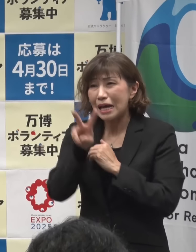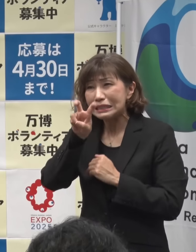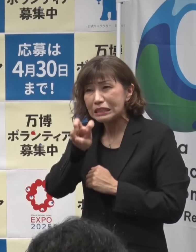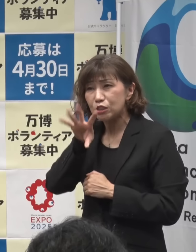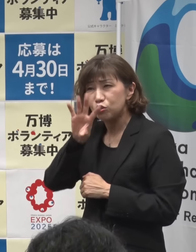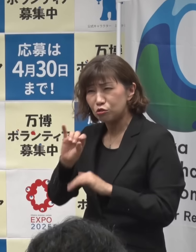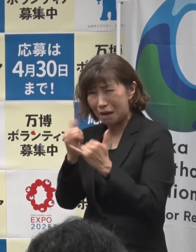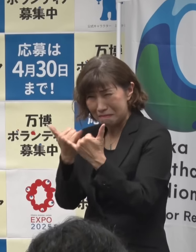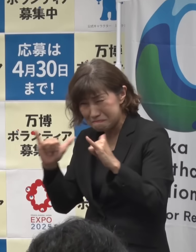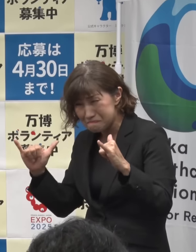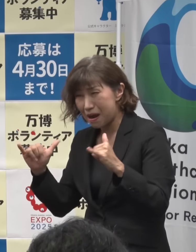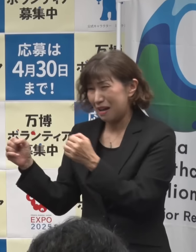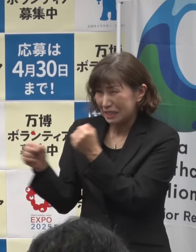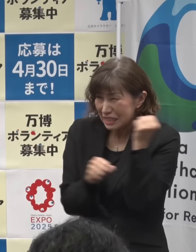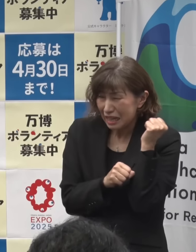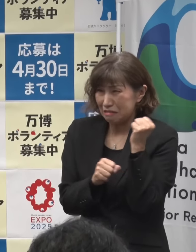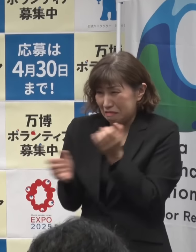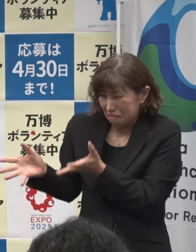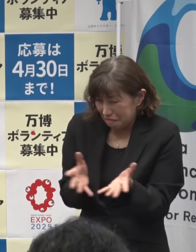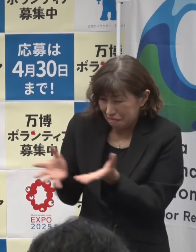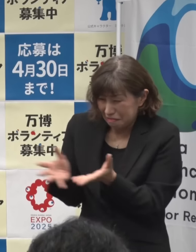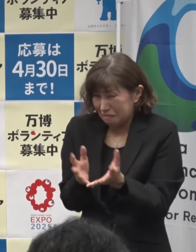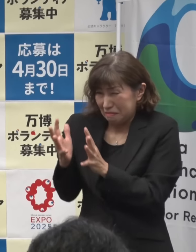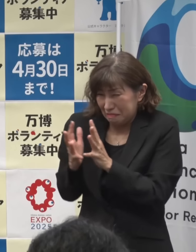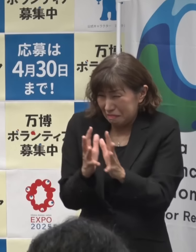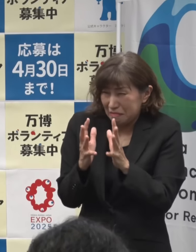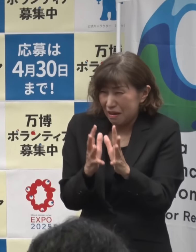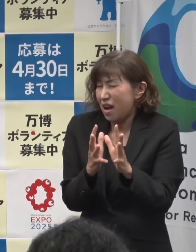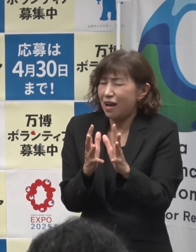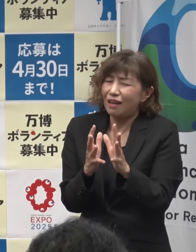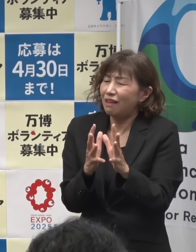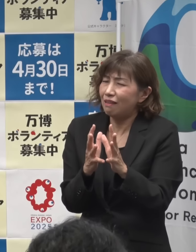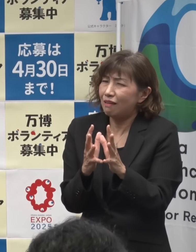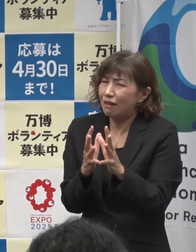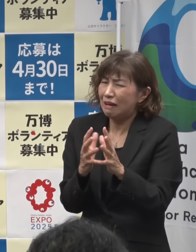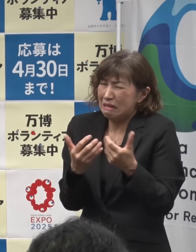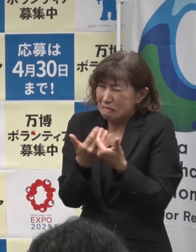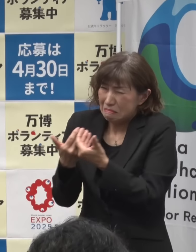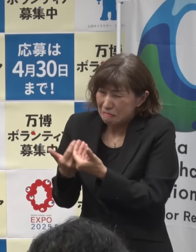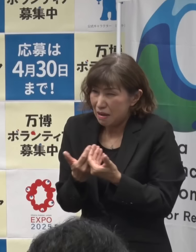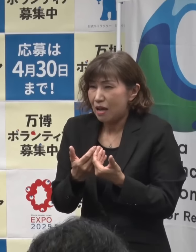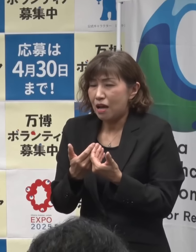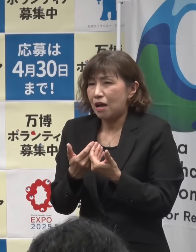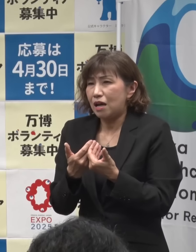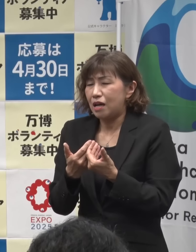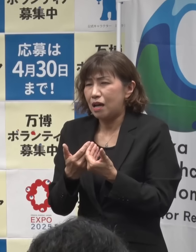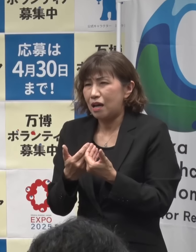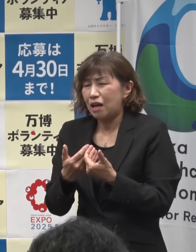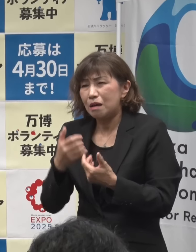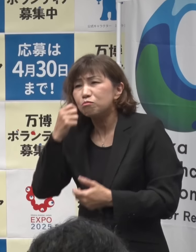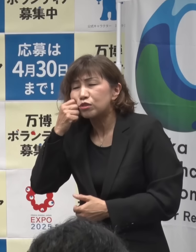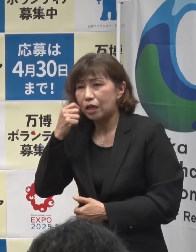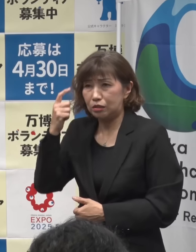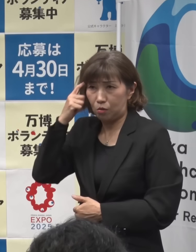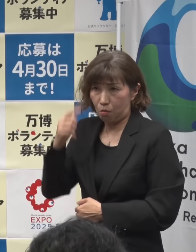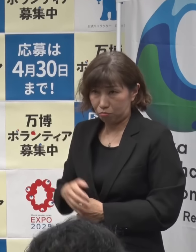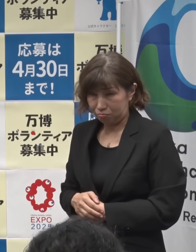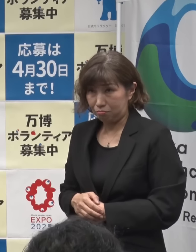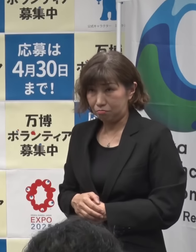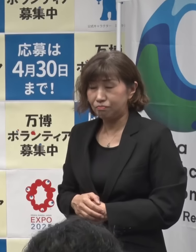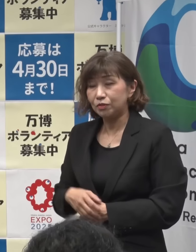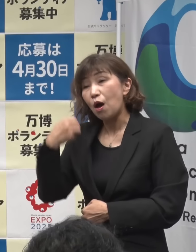すというような話になるかと思うんですけど、非常に無理があると思ってまして、これは改訂版というか夏に出される時はこ